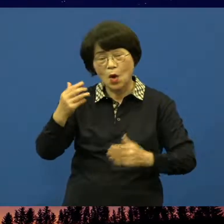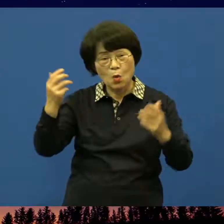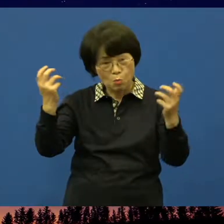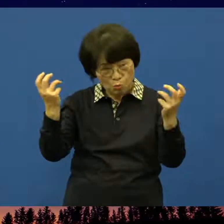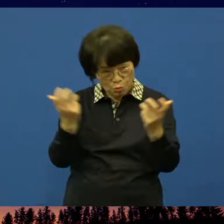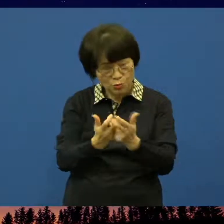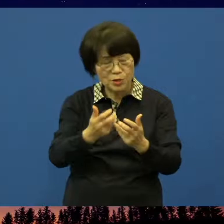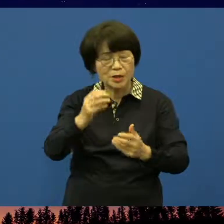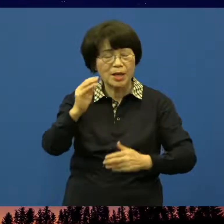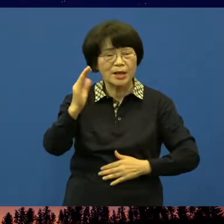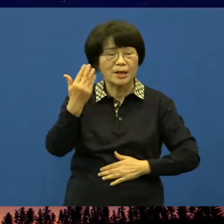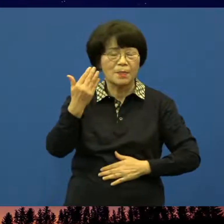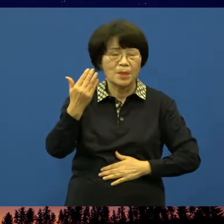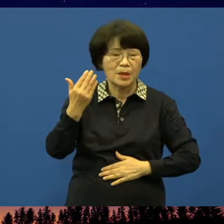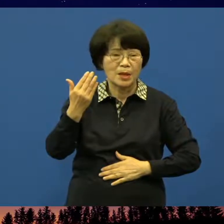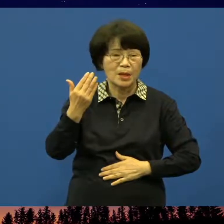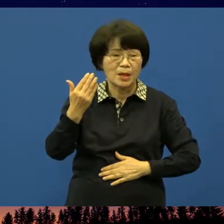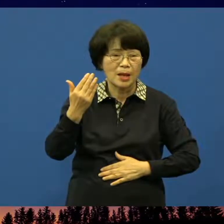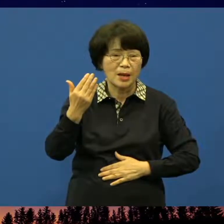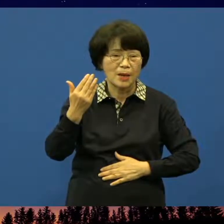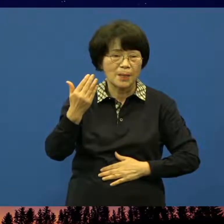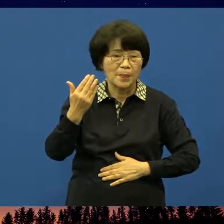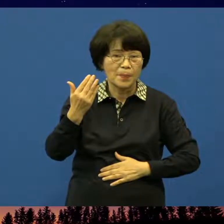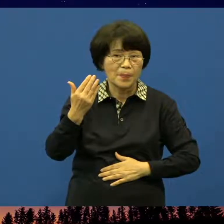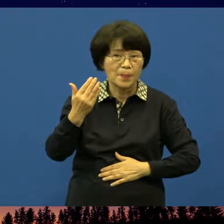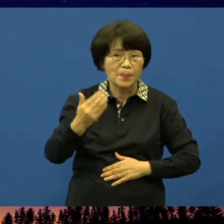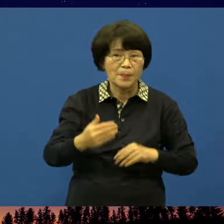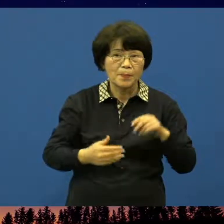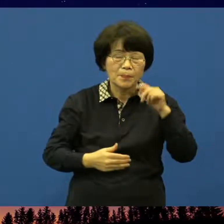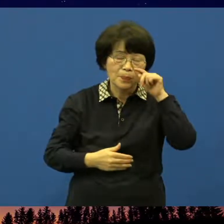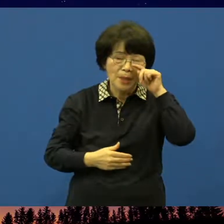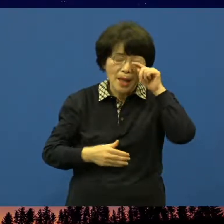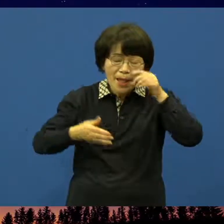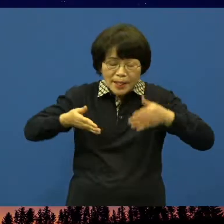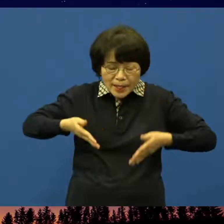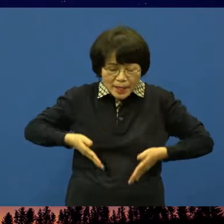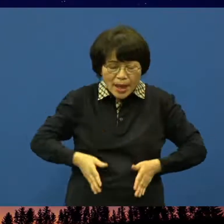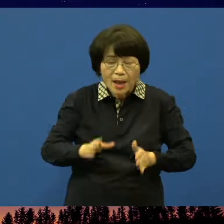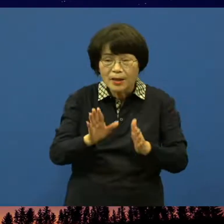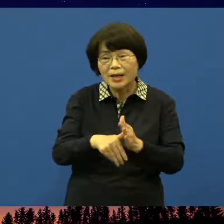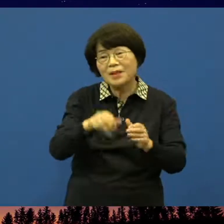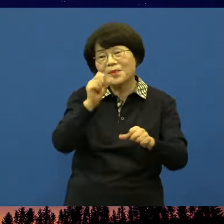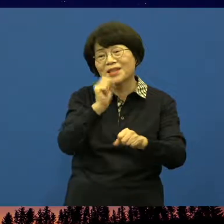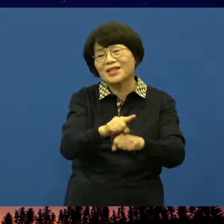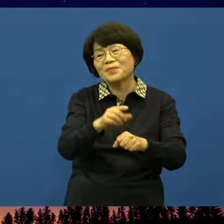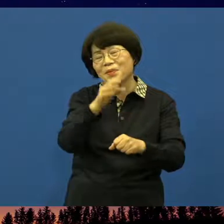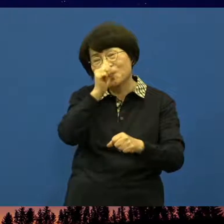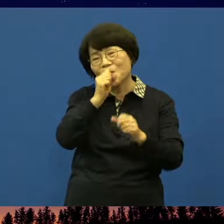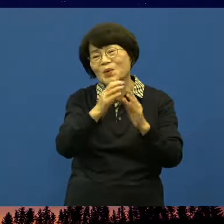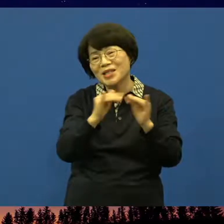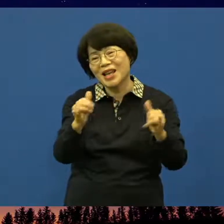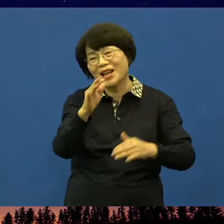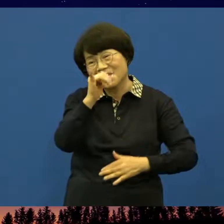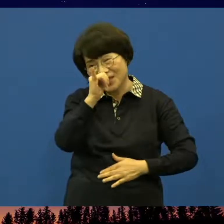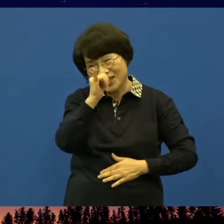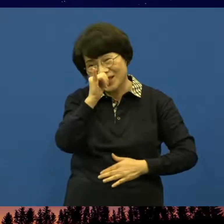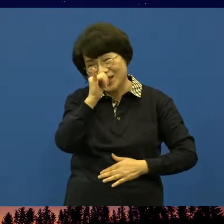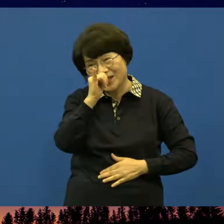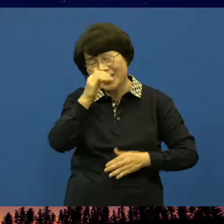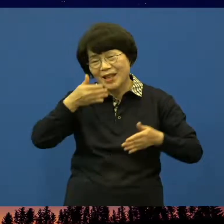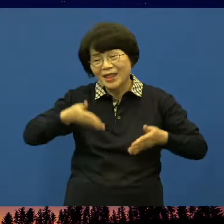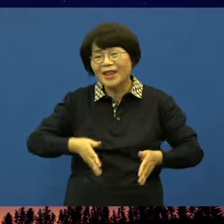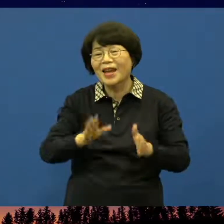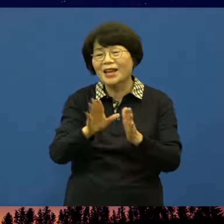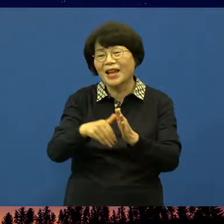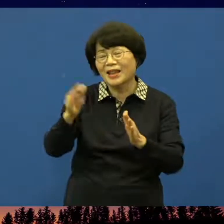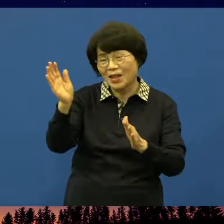풍성해지는 것입니다. 여러분, 타고난 천성이 좋은 사람도 있어요. 천성적으로 타고난 심성이